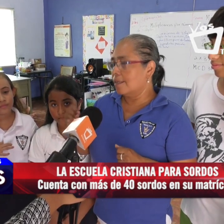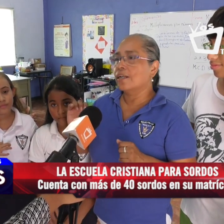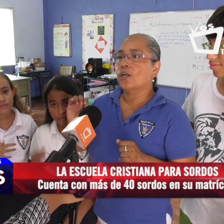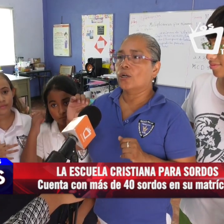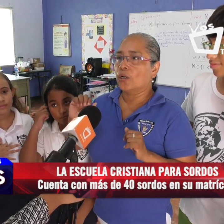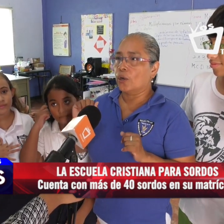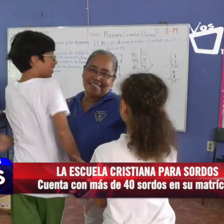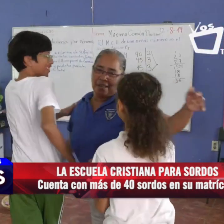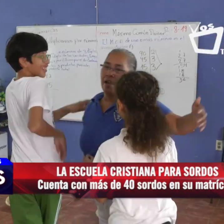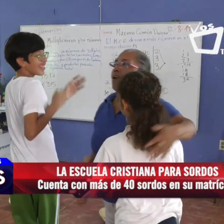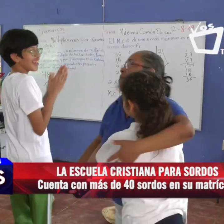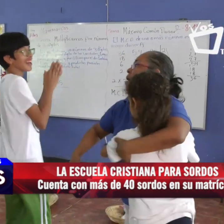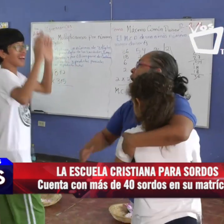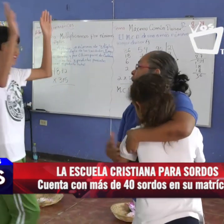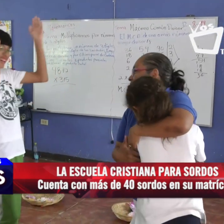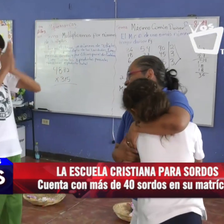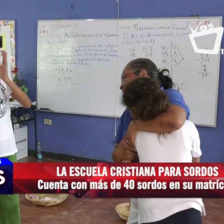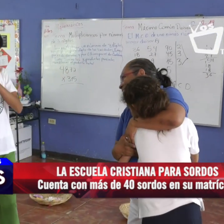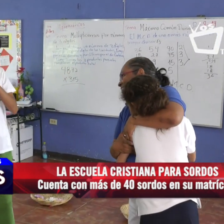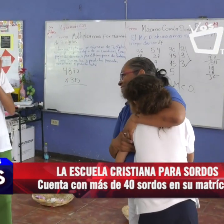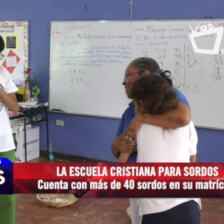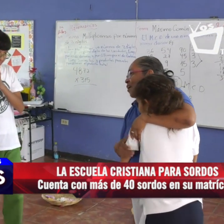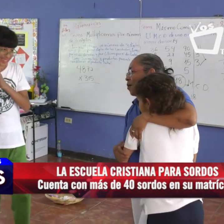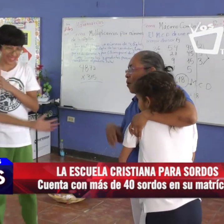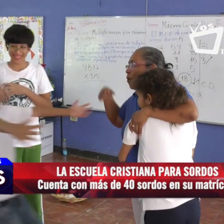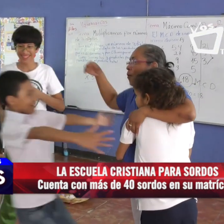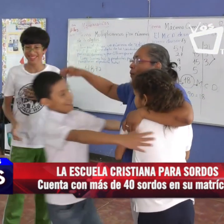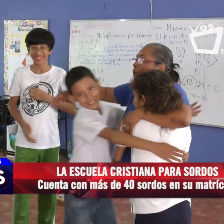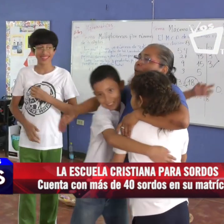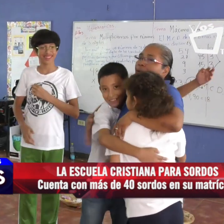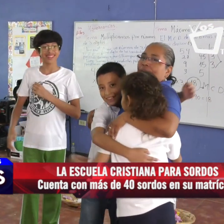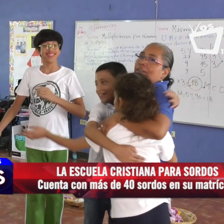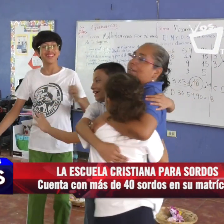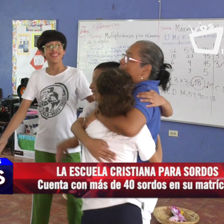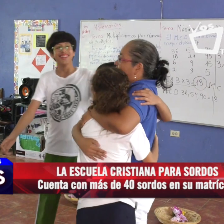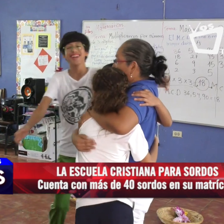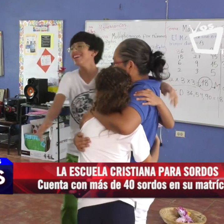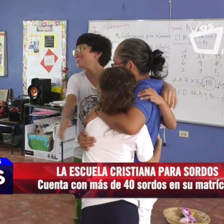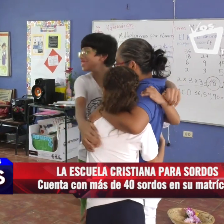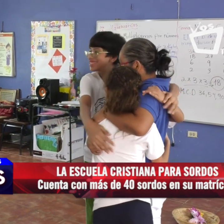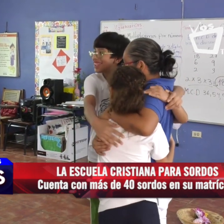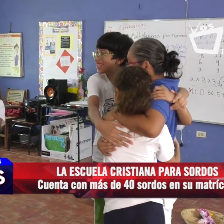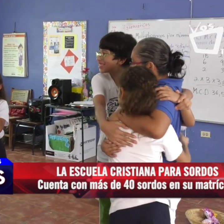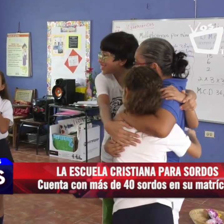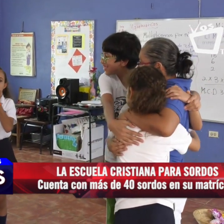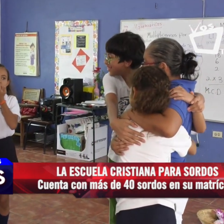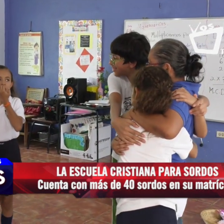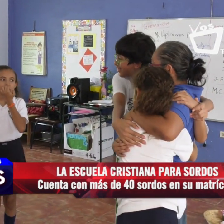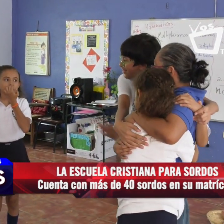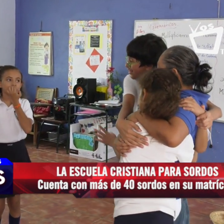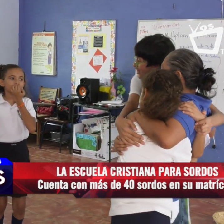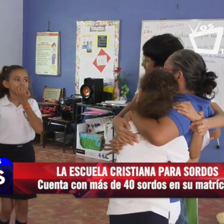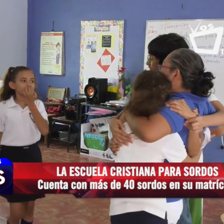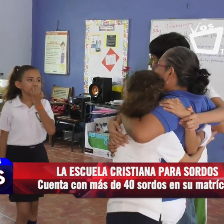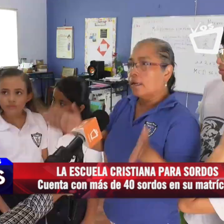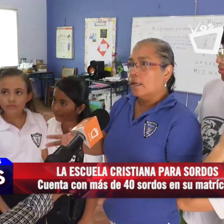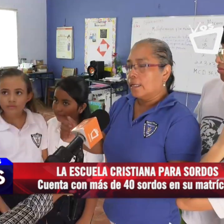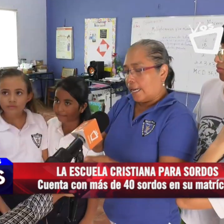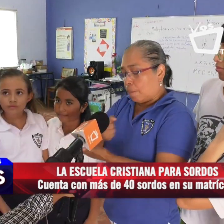lo logramos, al final yo los pongo a que toquen, que toquen el parlante, que la